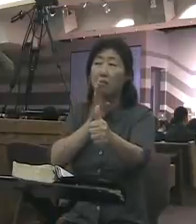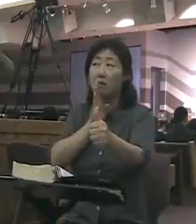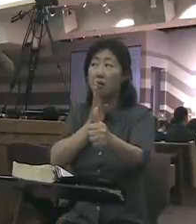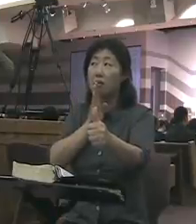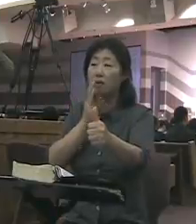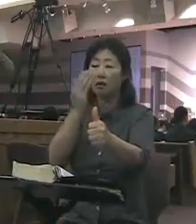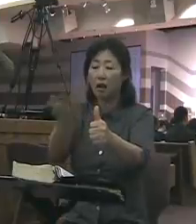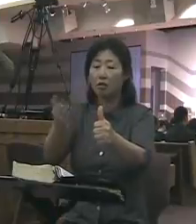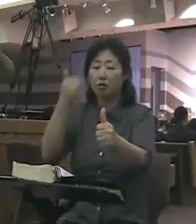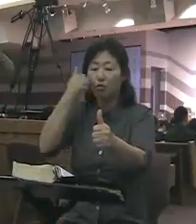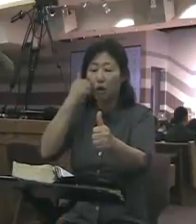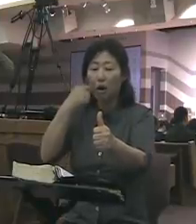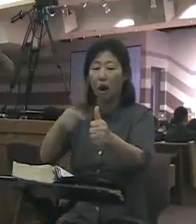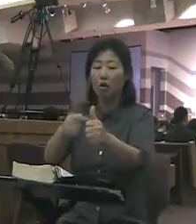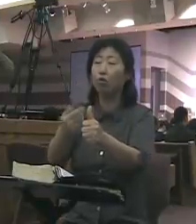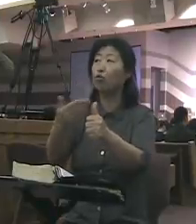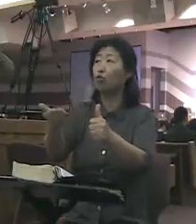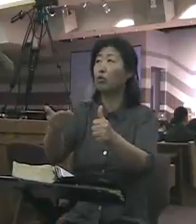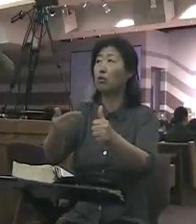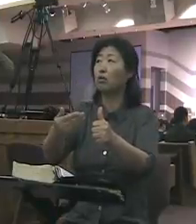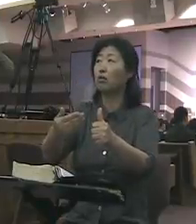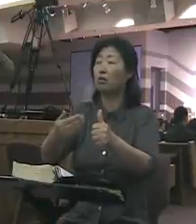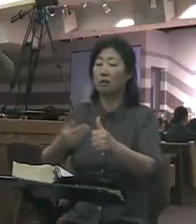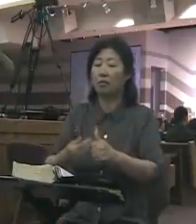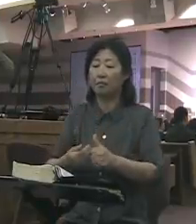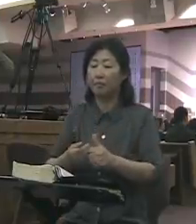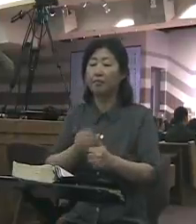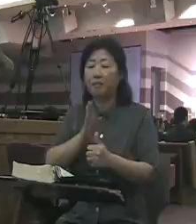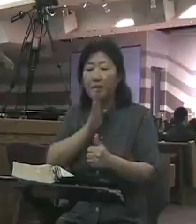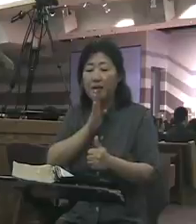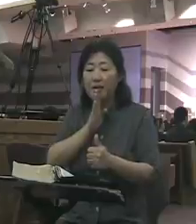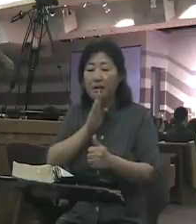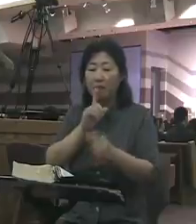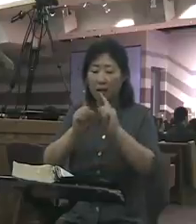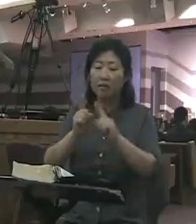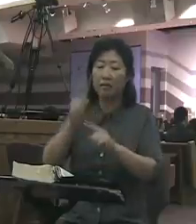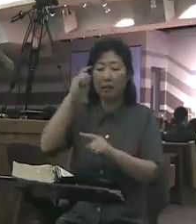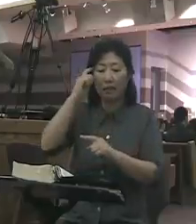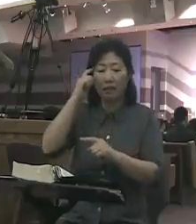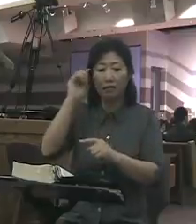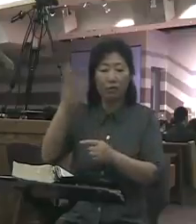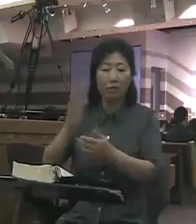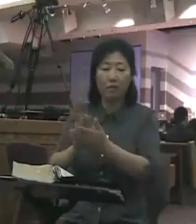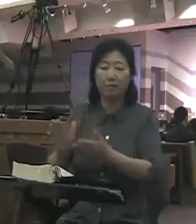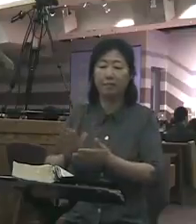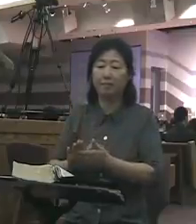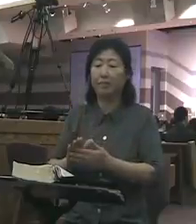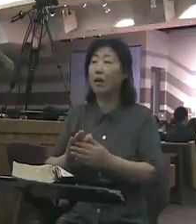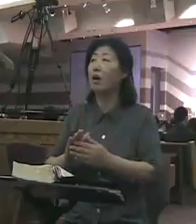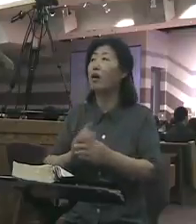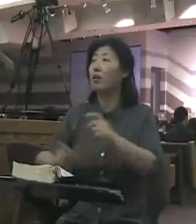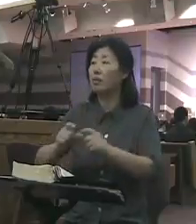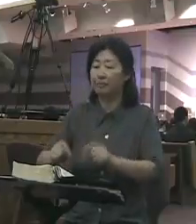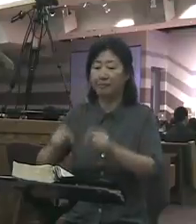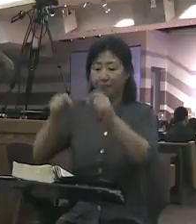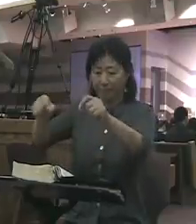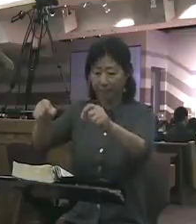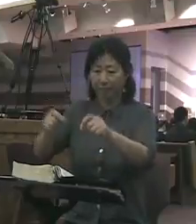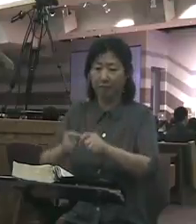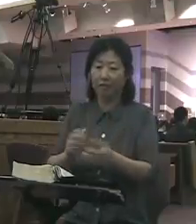알려주는 것이다. 맞는 말이라고 생각을 합니다. 그리고 더 나아가 저는 이렇게도 생각을 해봤어요. 예수님을